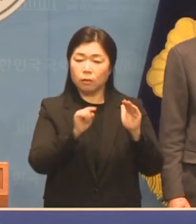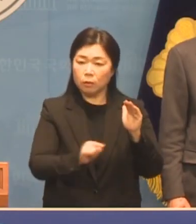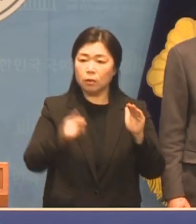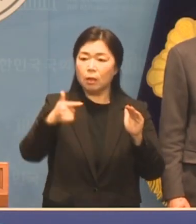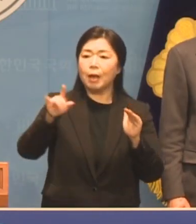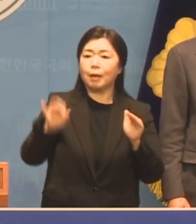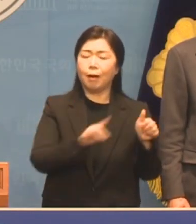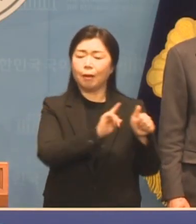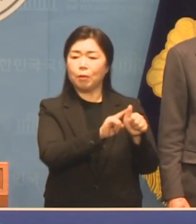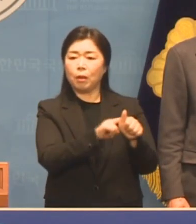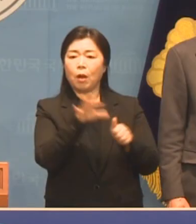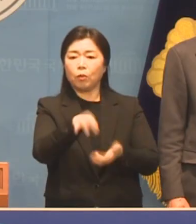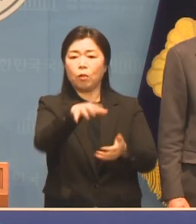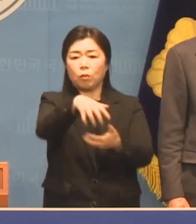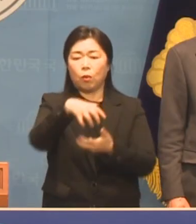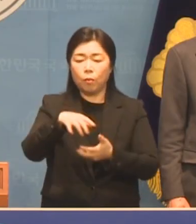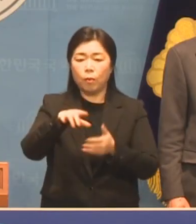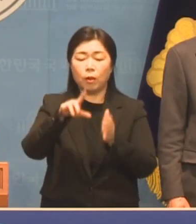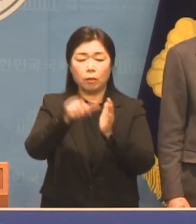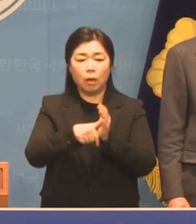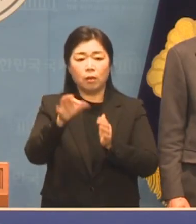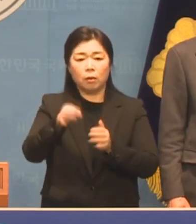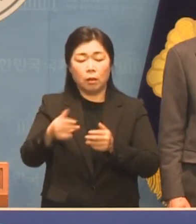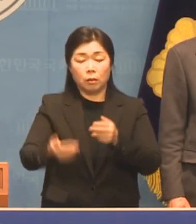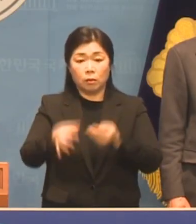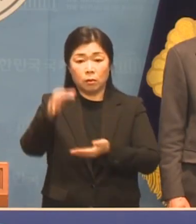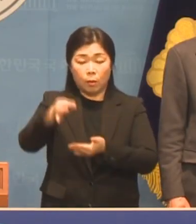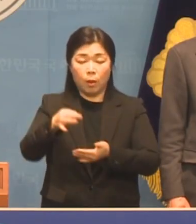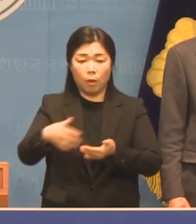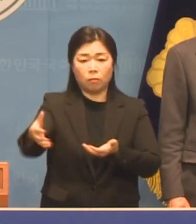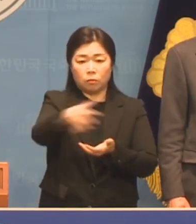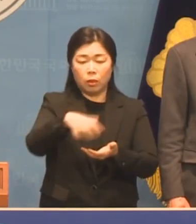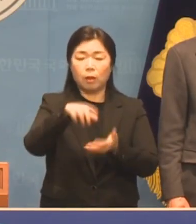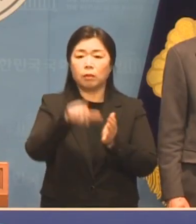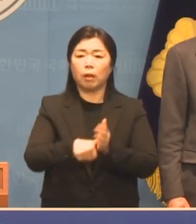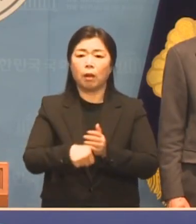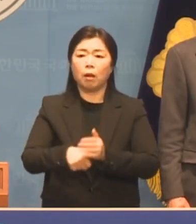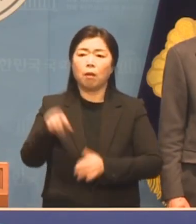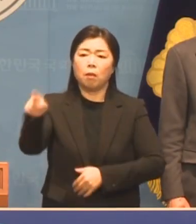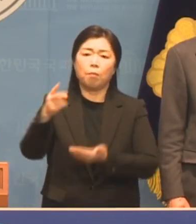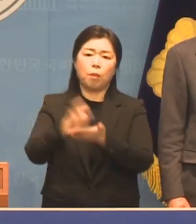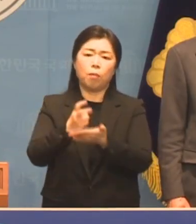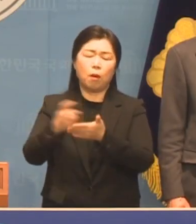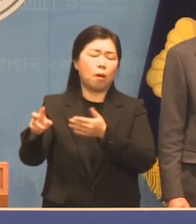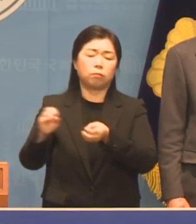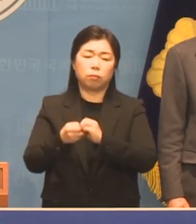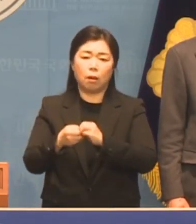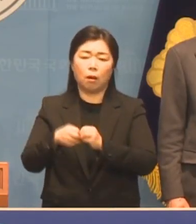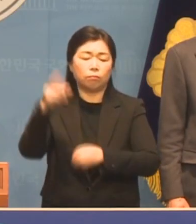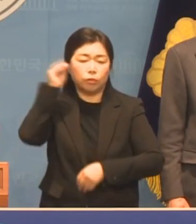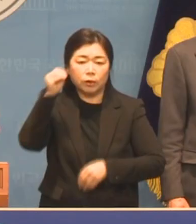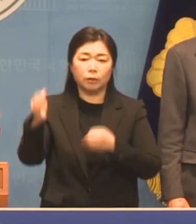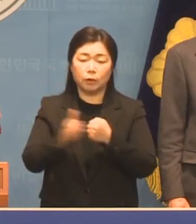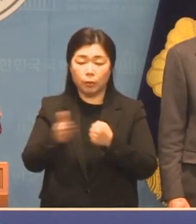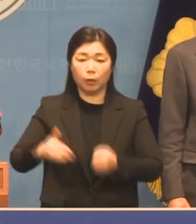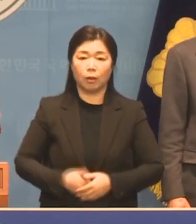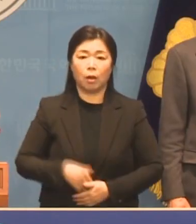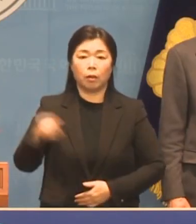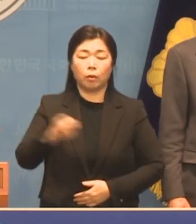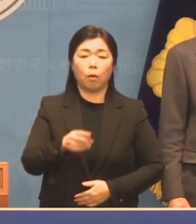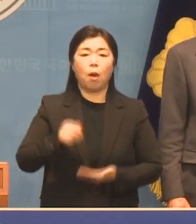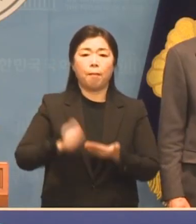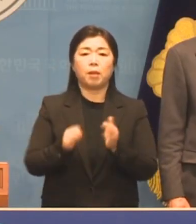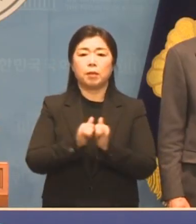강창구는 자금을 모금하는 과정에서 사법부가 무지해서 발생된 일이다. 판사가 4차 산업혁명에